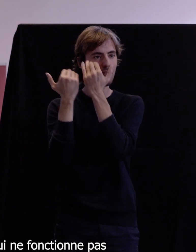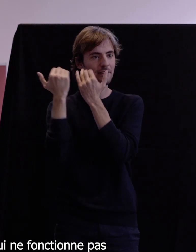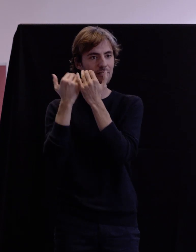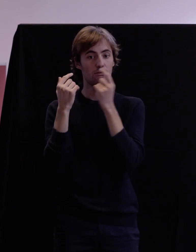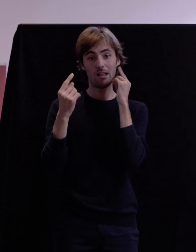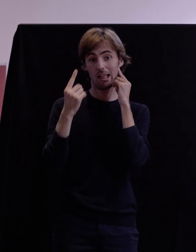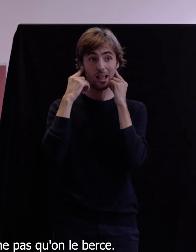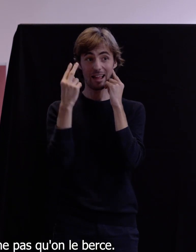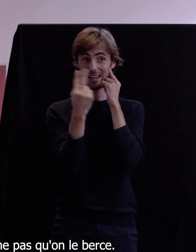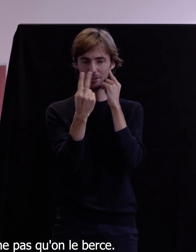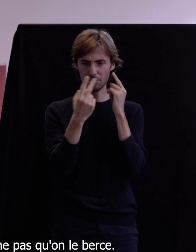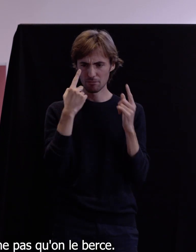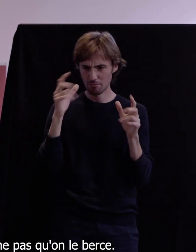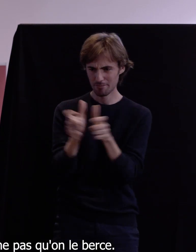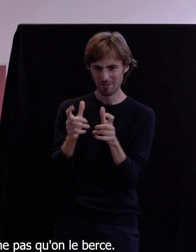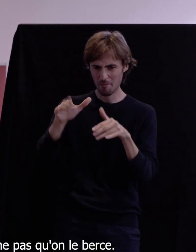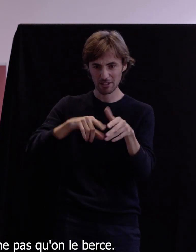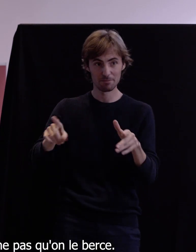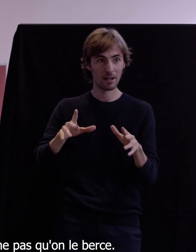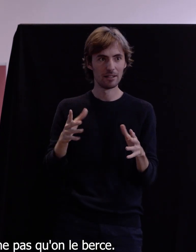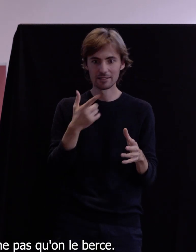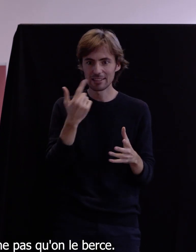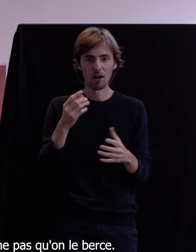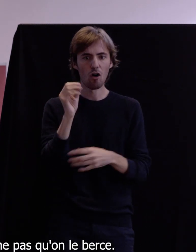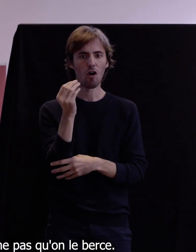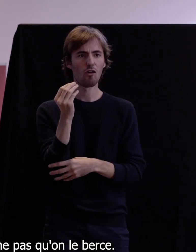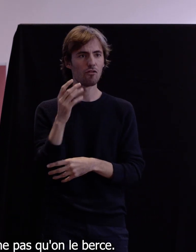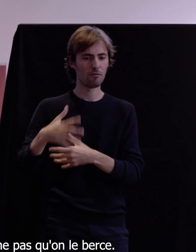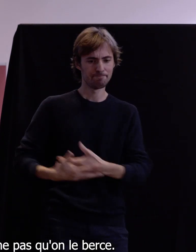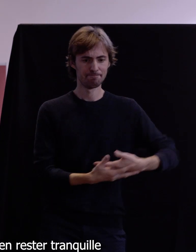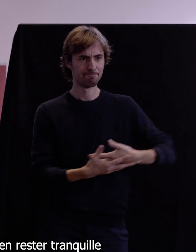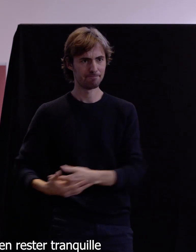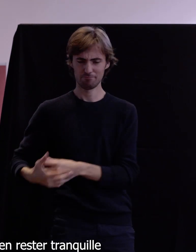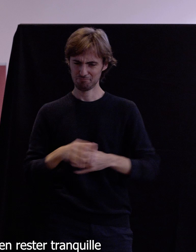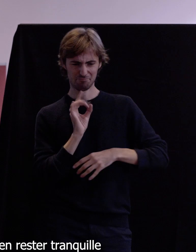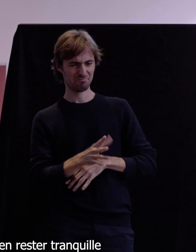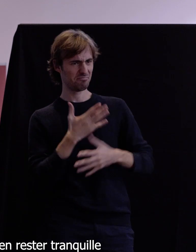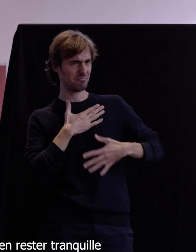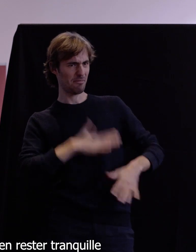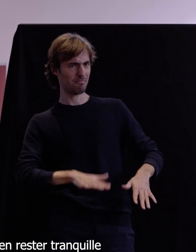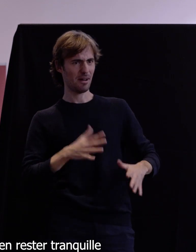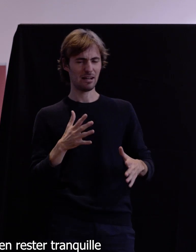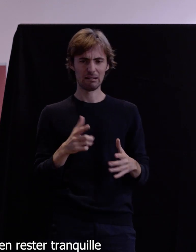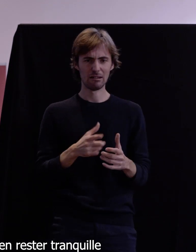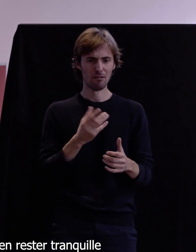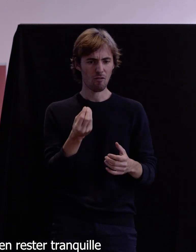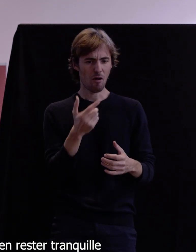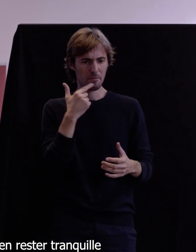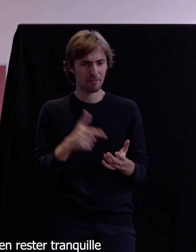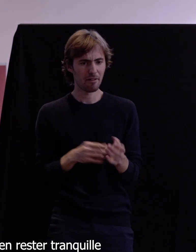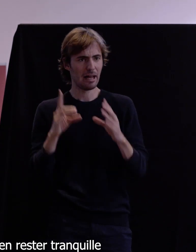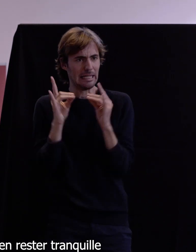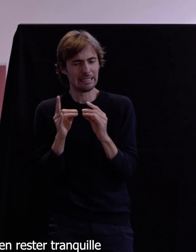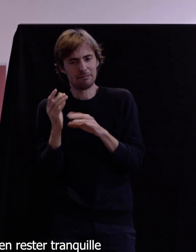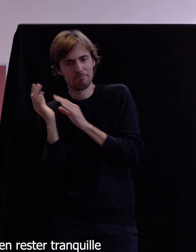deux côtés? C'est un enfant qui n'aime pas qu'on le berce, c'est un enfant qui aime bien rester tranquille dans son lit,